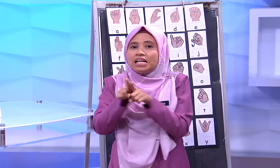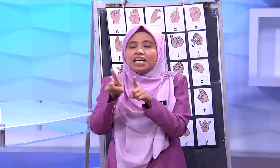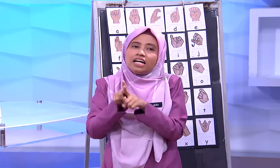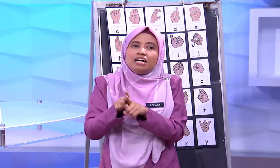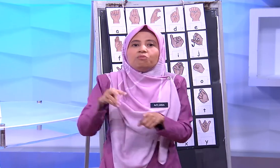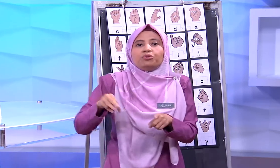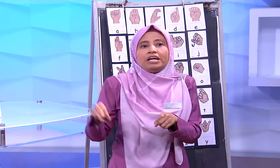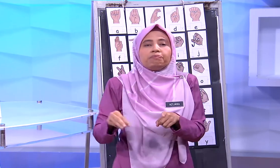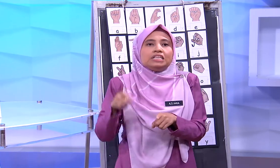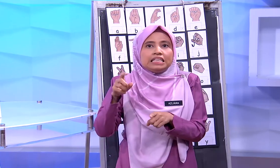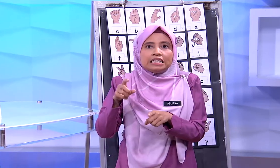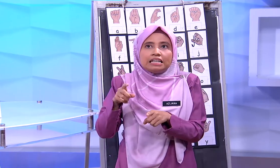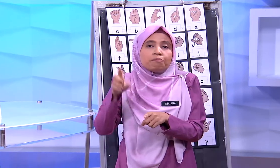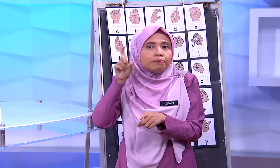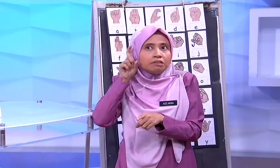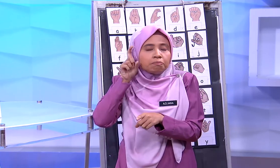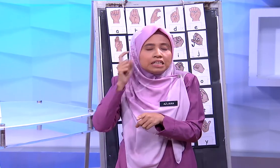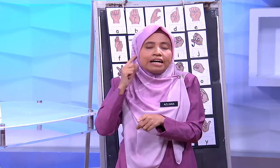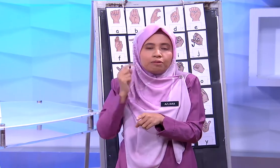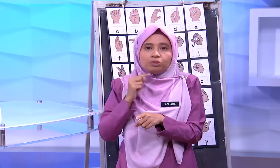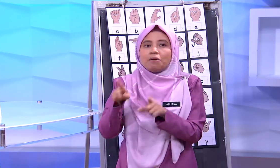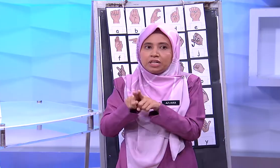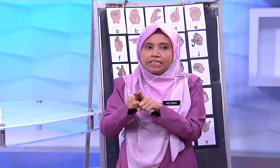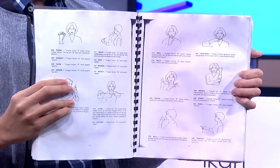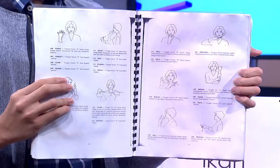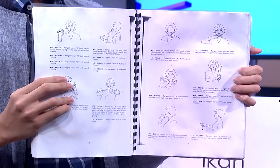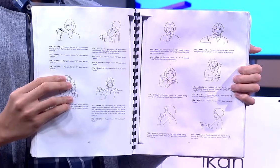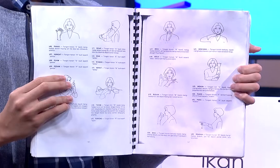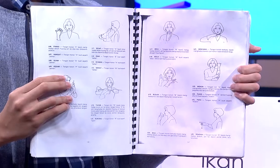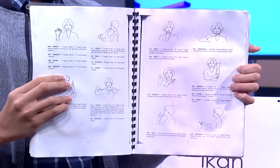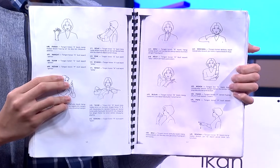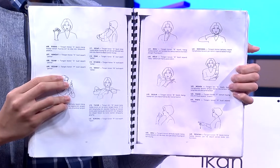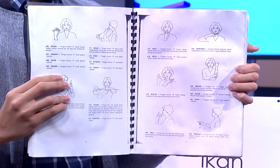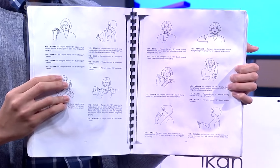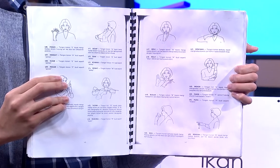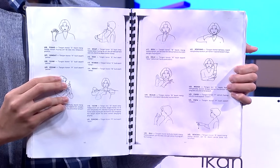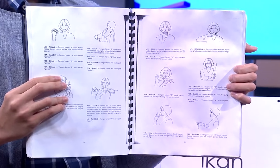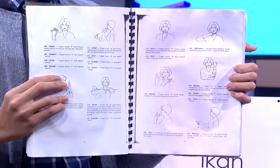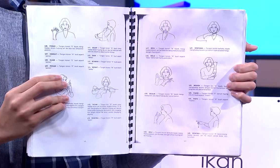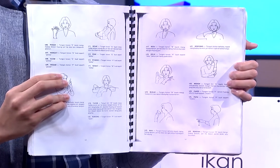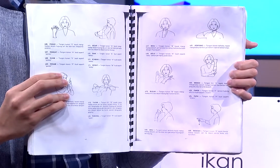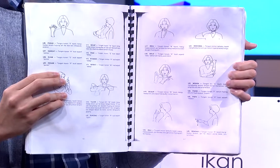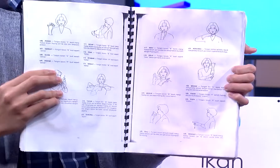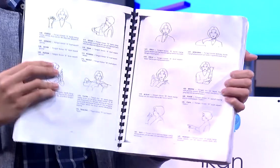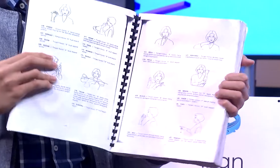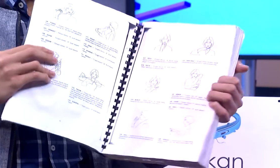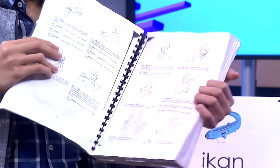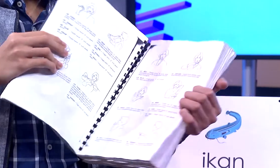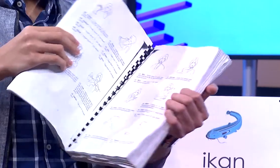semula murid penyidik pendengaran puas sama jagungnya kayak gini untuk belajar kini macam organ tubuh